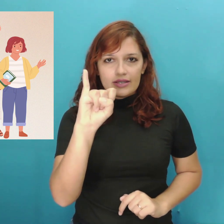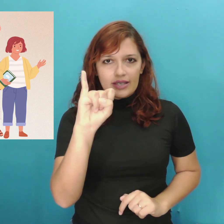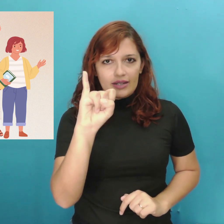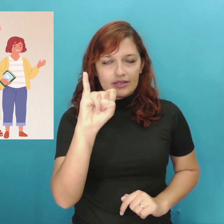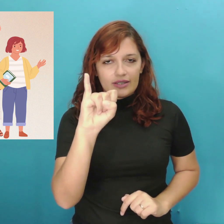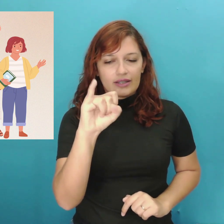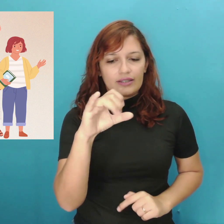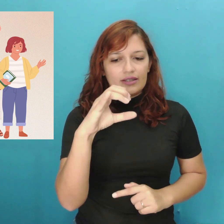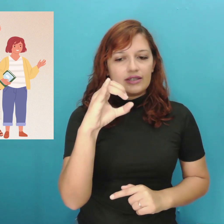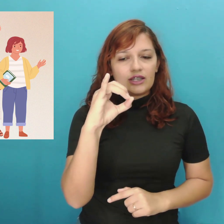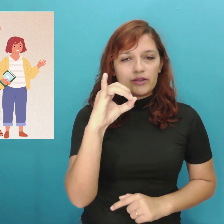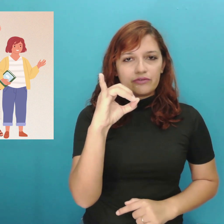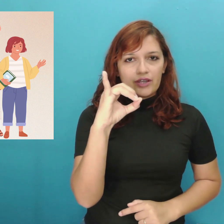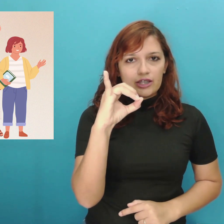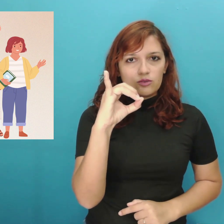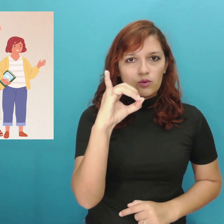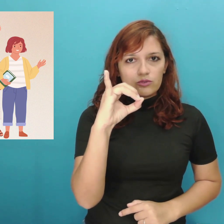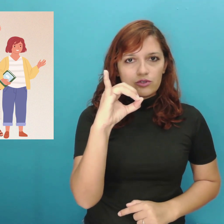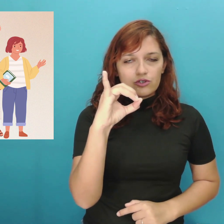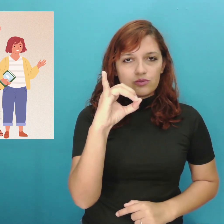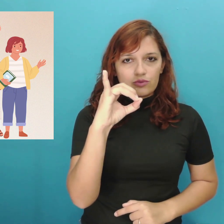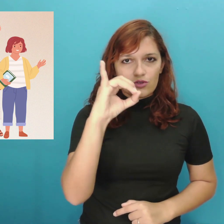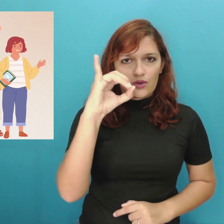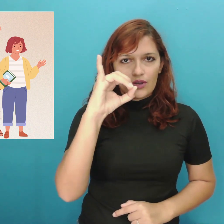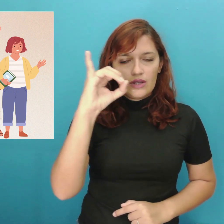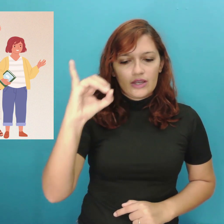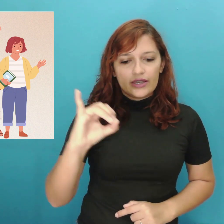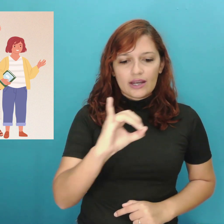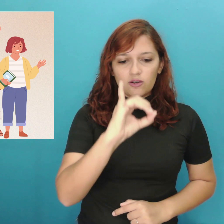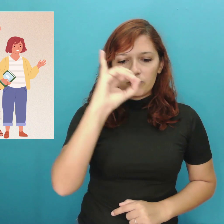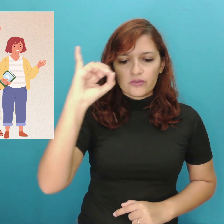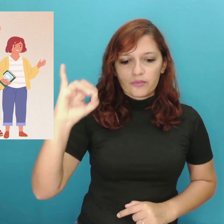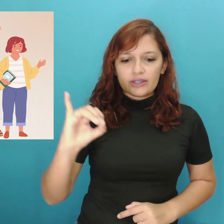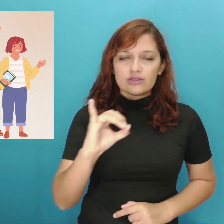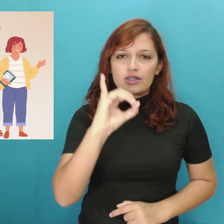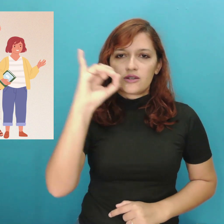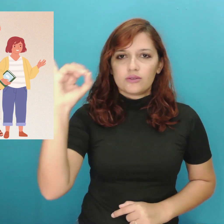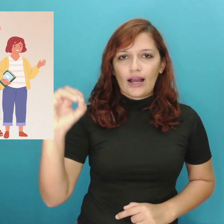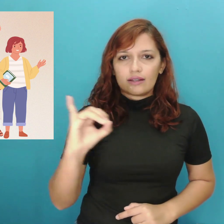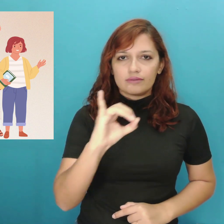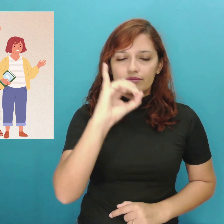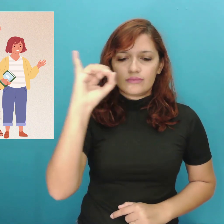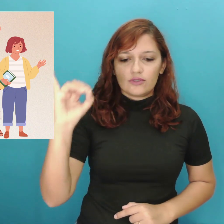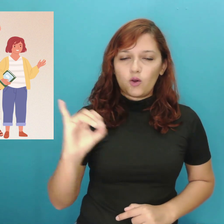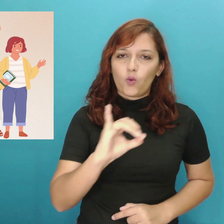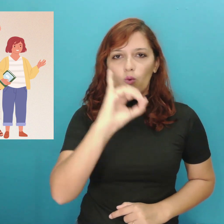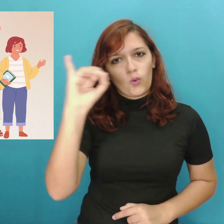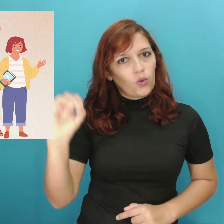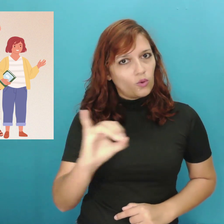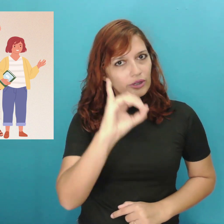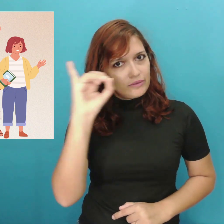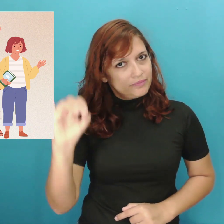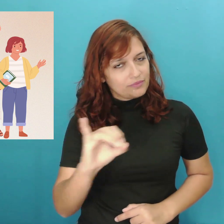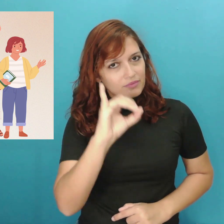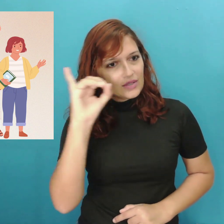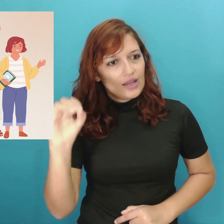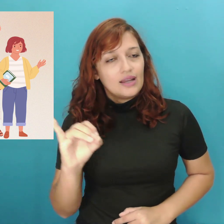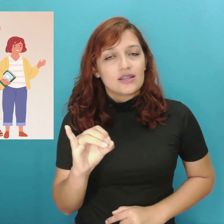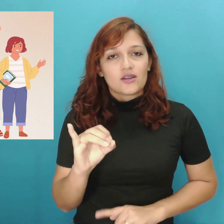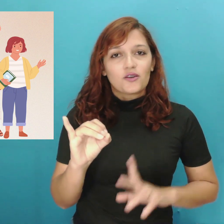é a letra I. Então é feito com os dois juntos, ó. E é um movimento circular. Oi. Só que eu